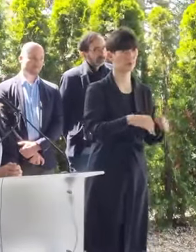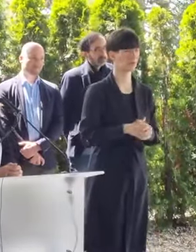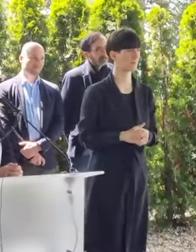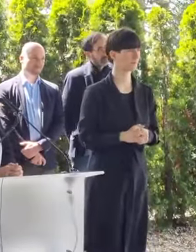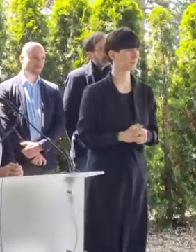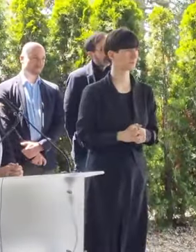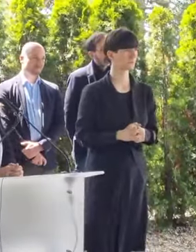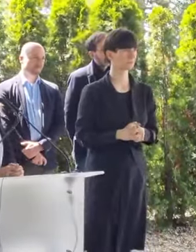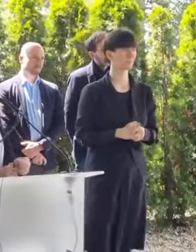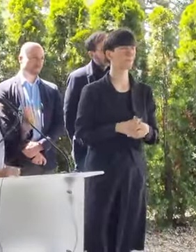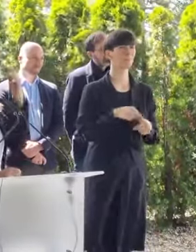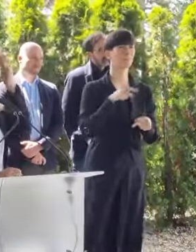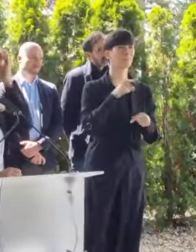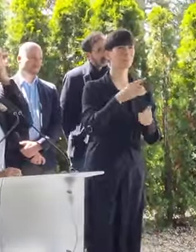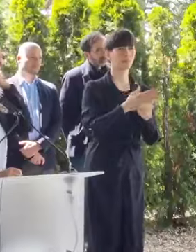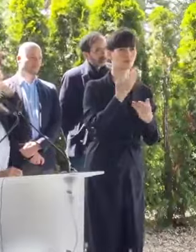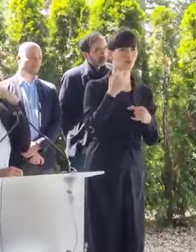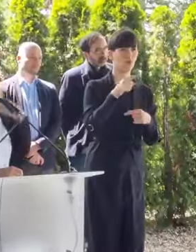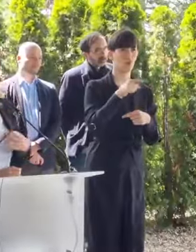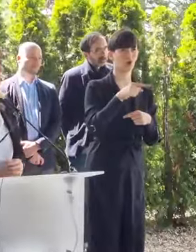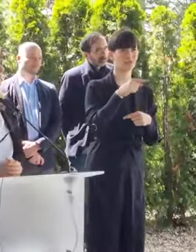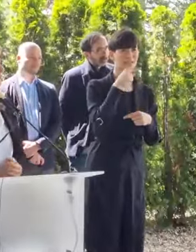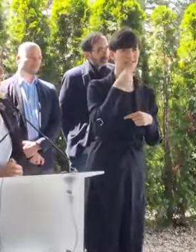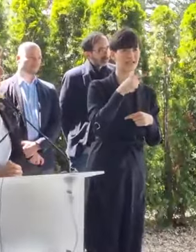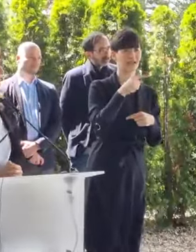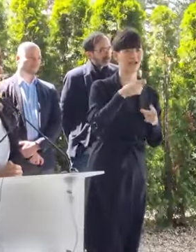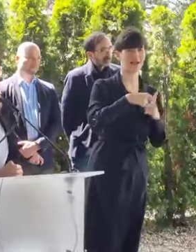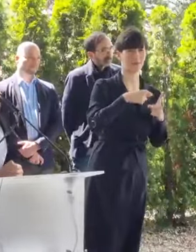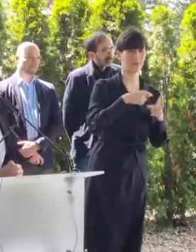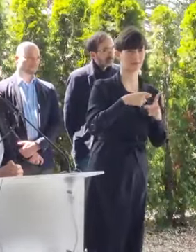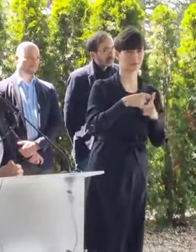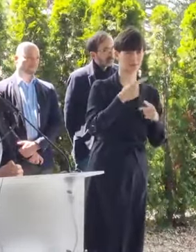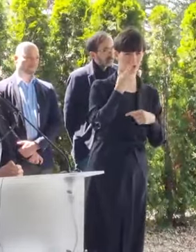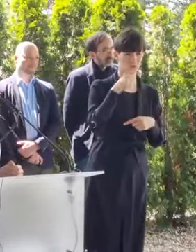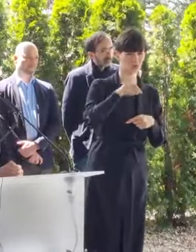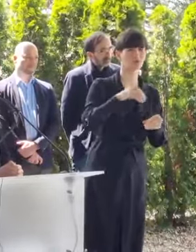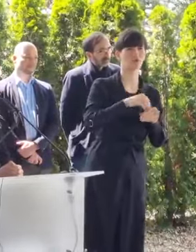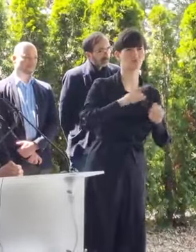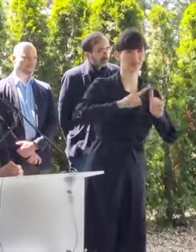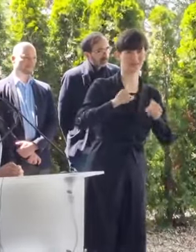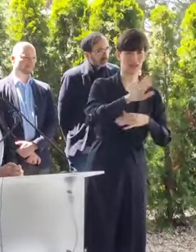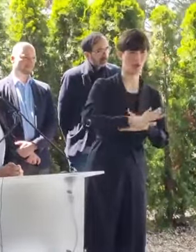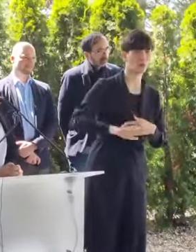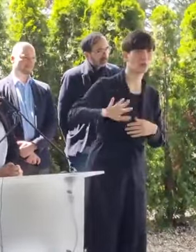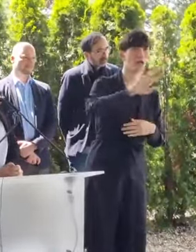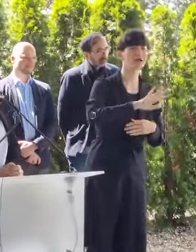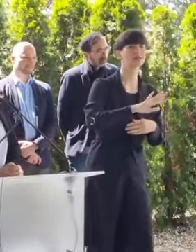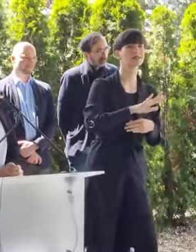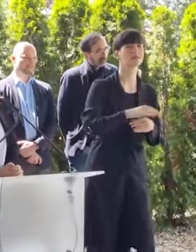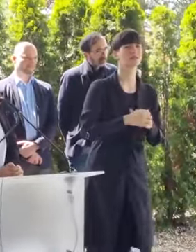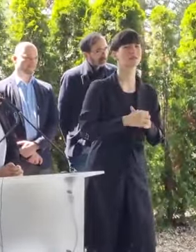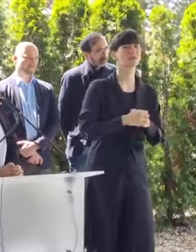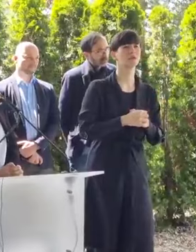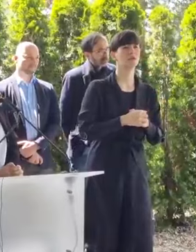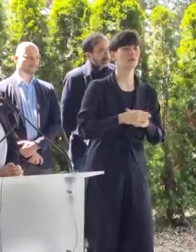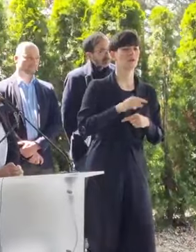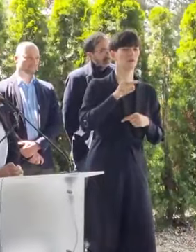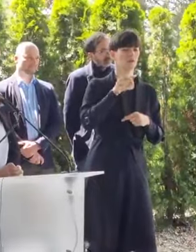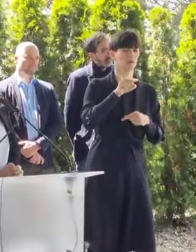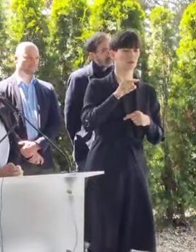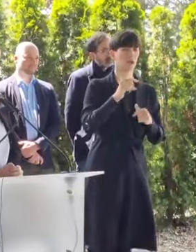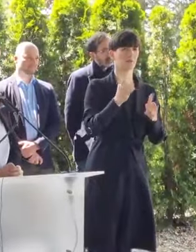ste boli na Zakarpati, teda v Užhorode, ktoré je tak trošku vlastne mimo tej vojnovej zóny, ale zas pocítilo to tým, že tam prišli tisíce